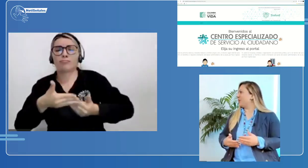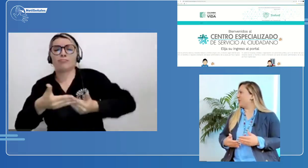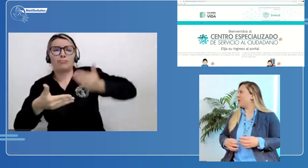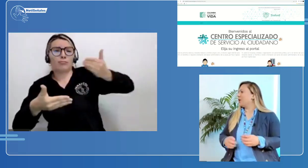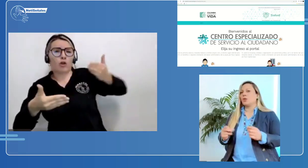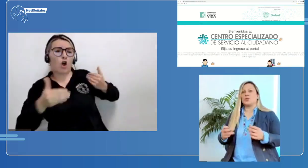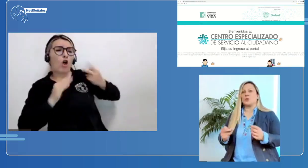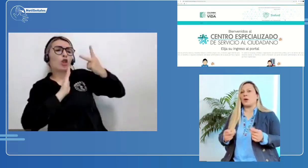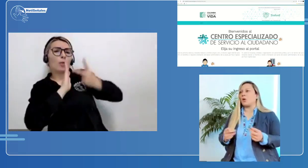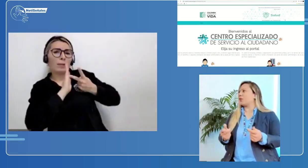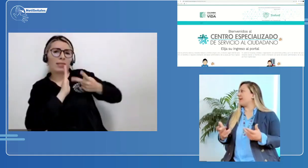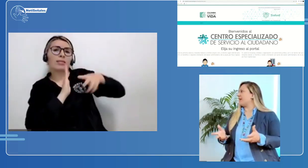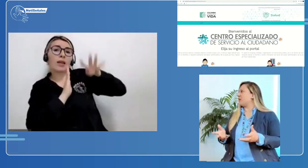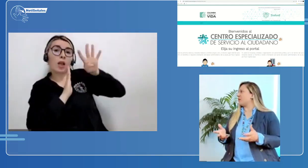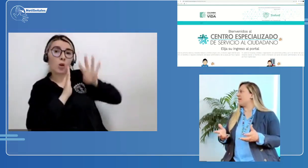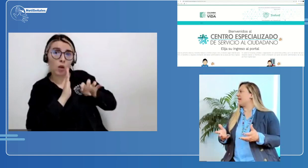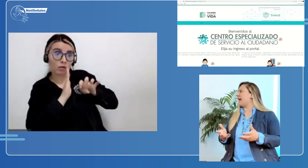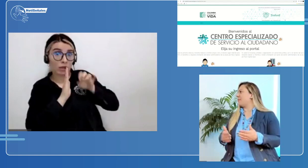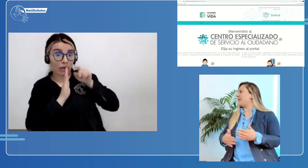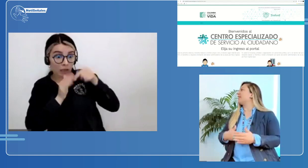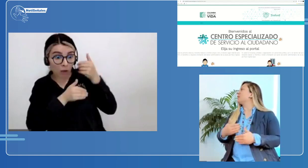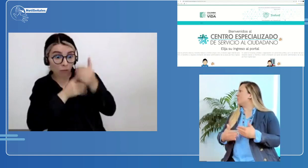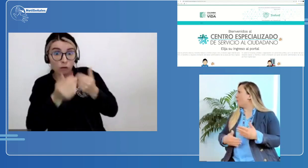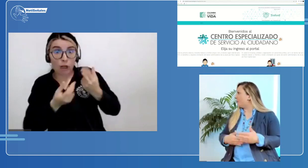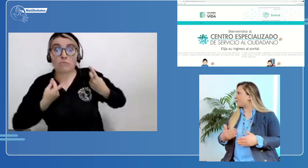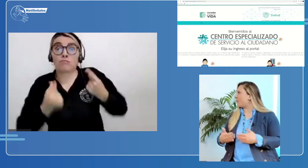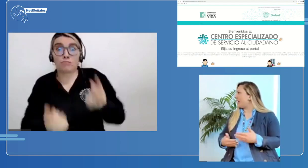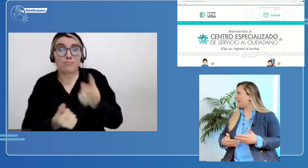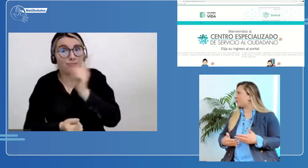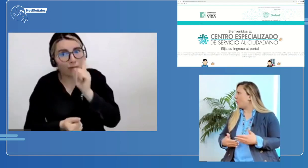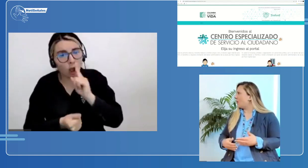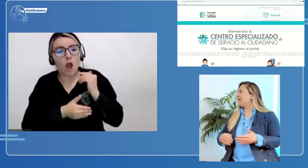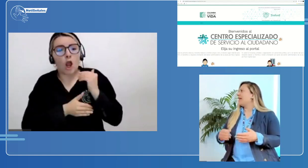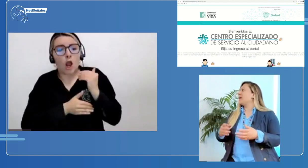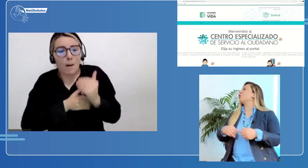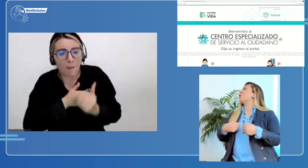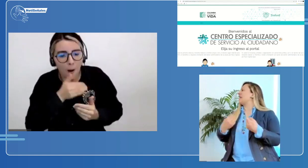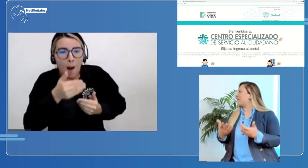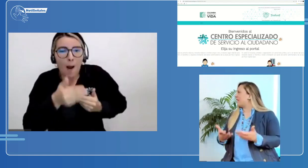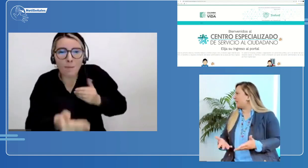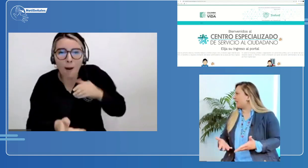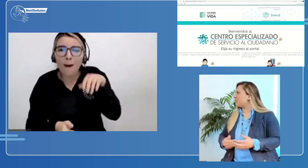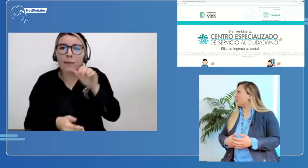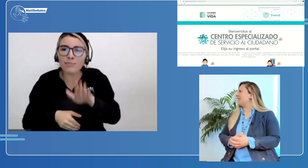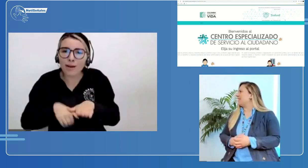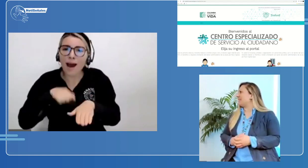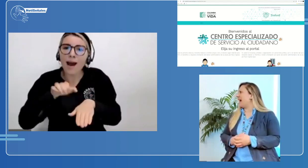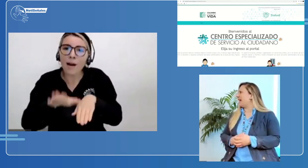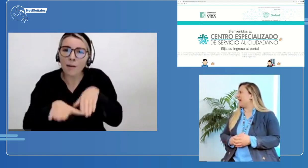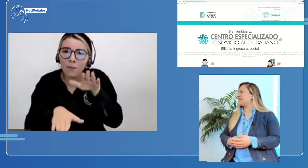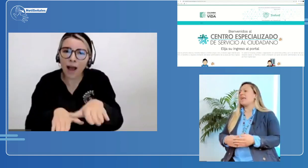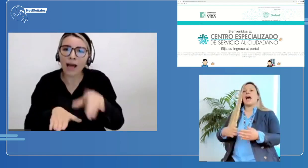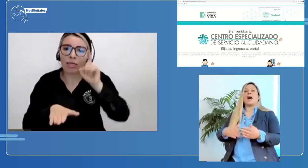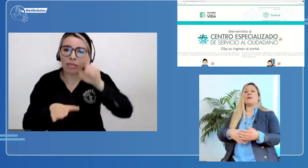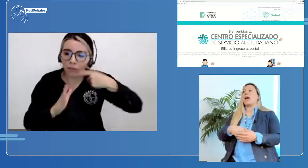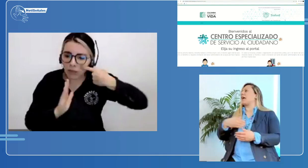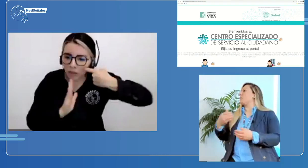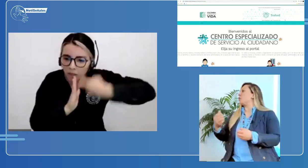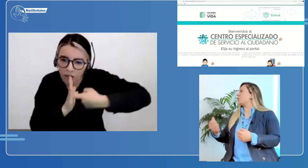¿no? No es una cosa que se hizo aceleradamente, sino en un paso a paso, con todas las verificaciones necesarias. Había cambios de